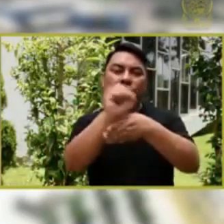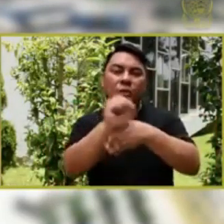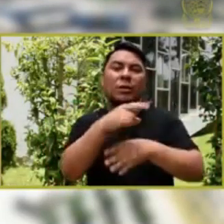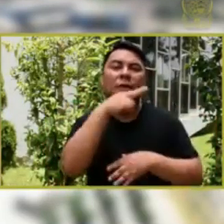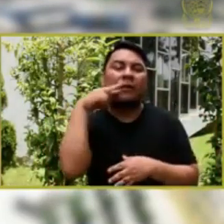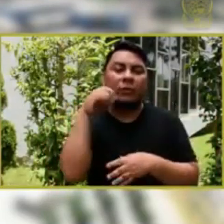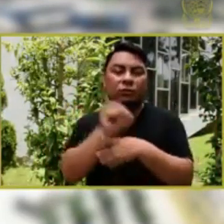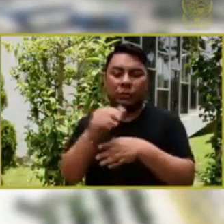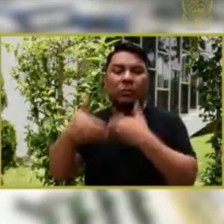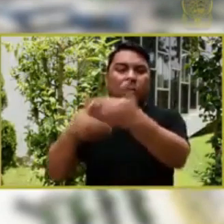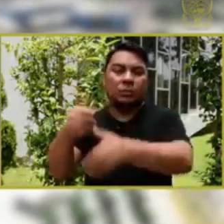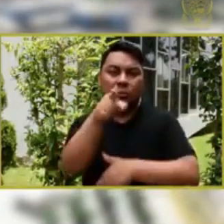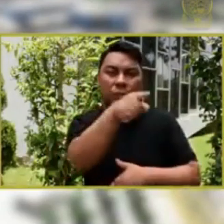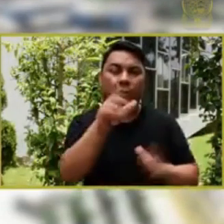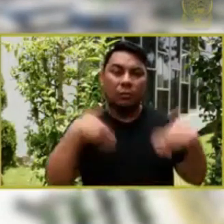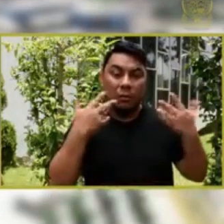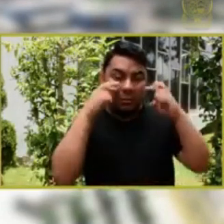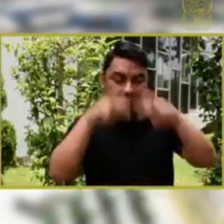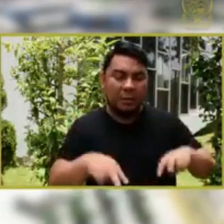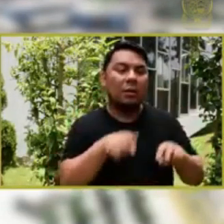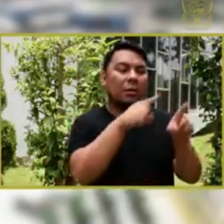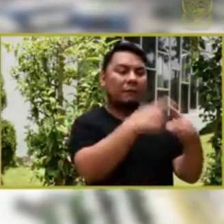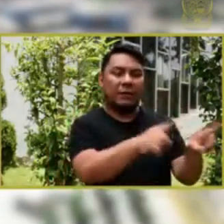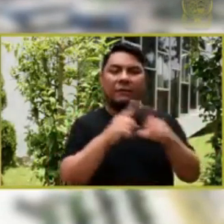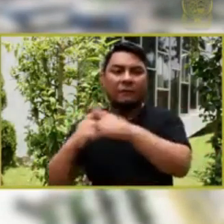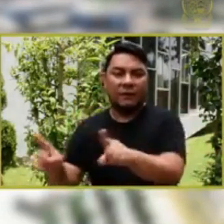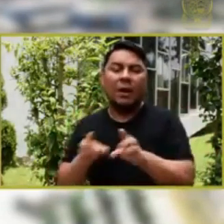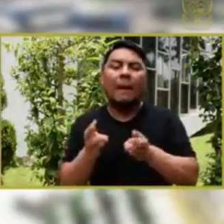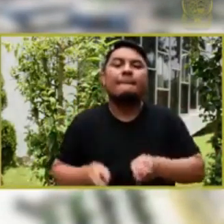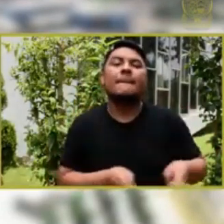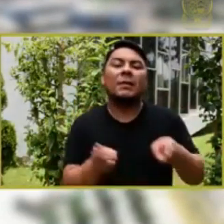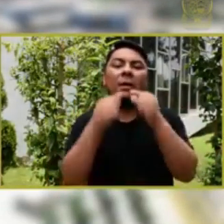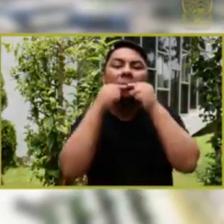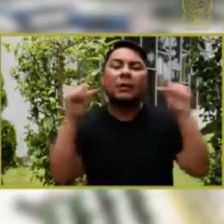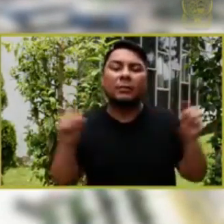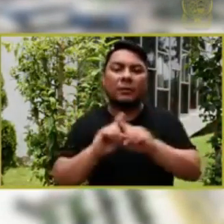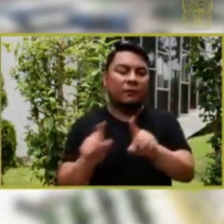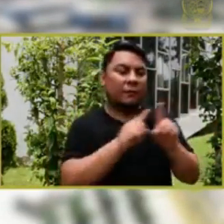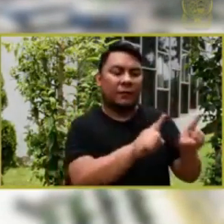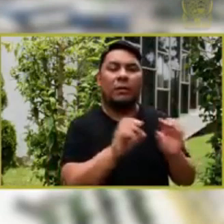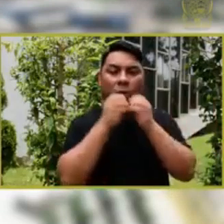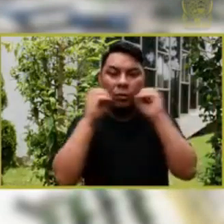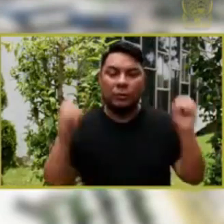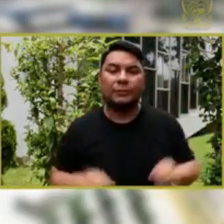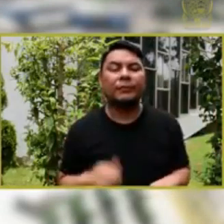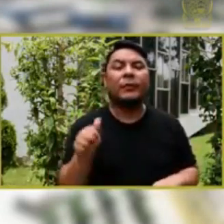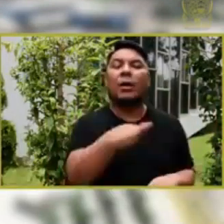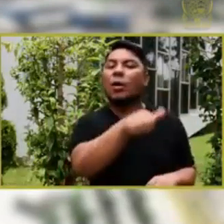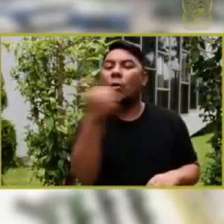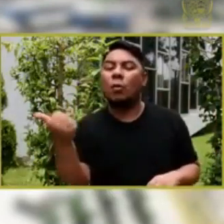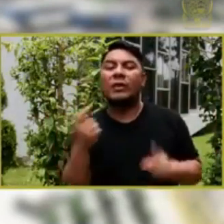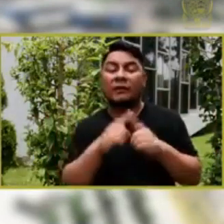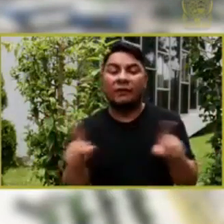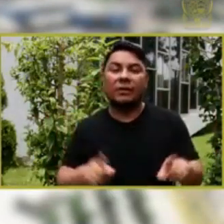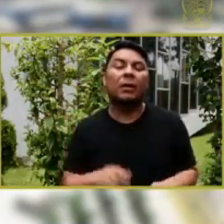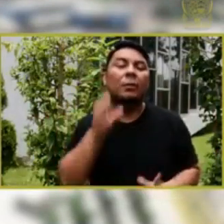es sujeto, verbo, objeto. Ahí ustedes pueden ver que el orden de los constituyentes va a variar, ¿no? Para formar oraciones. Otra diferencia